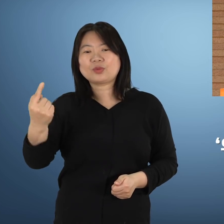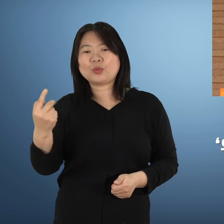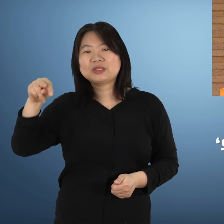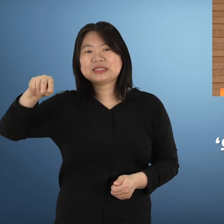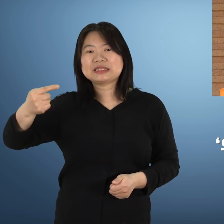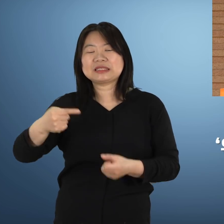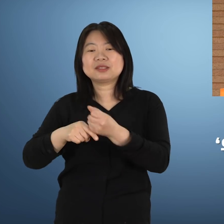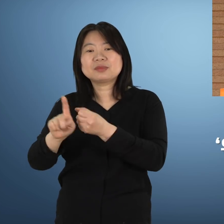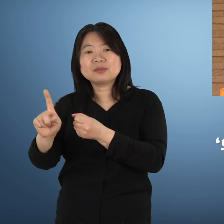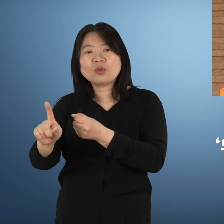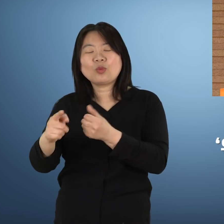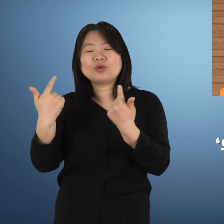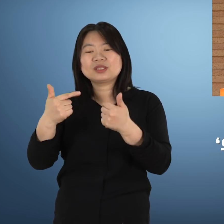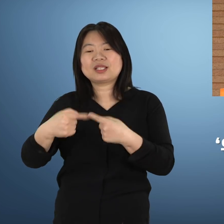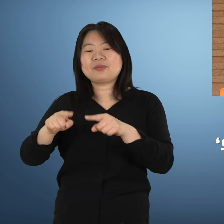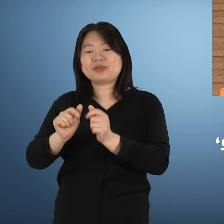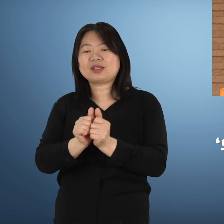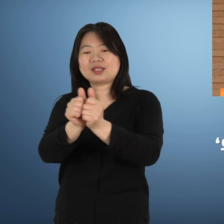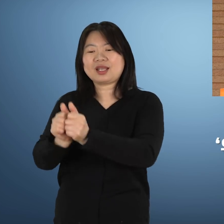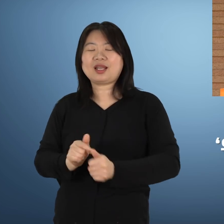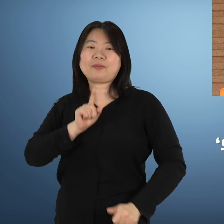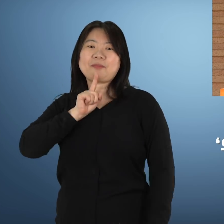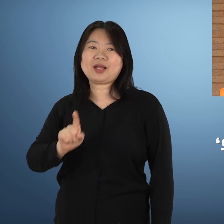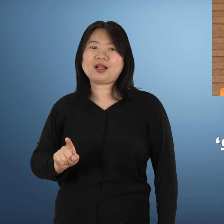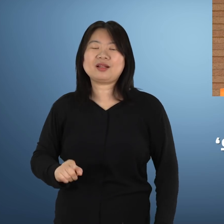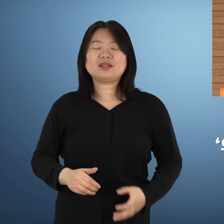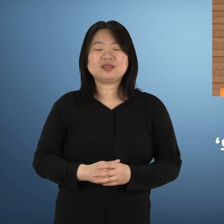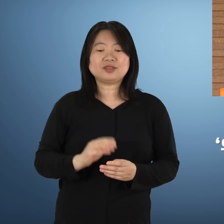하신다. 성령님이 뭐예요?